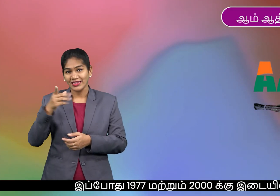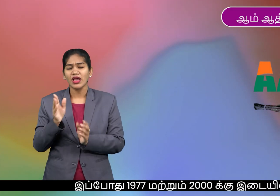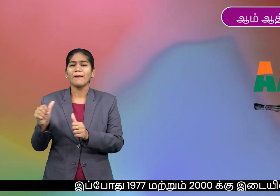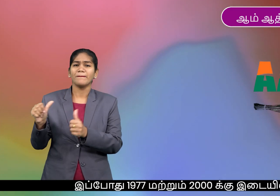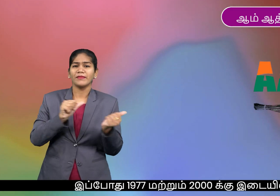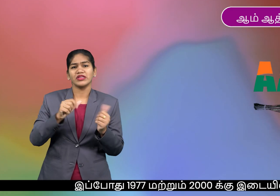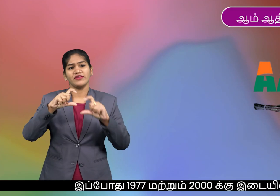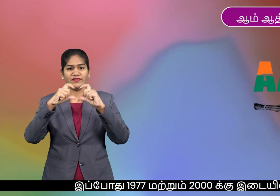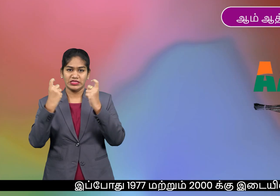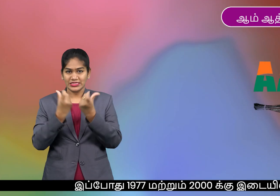இப்போது